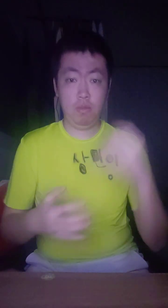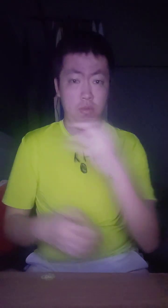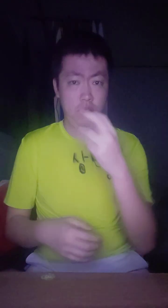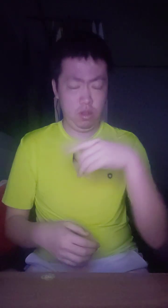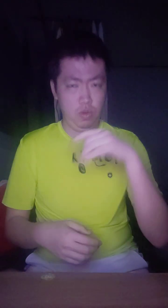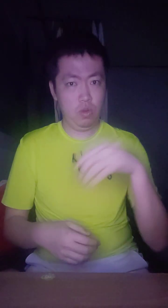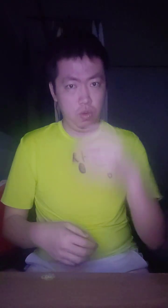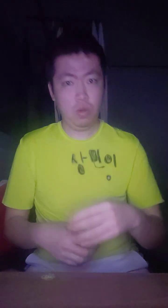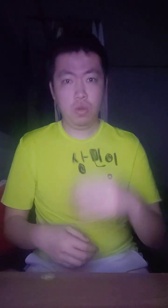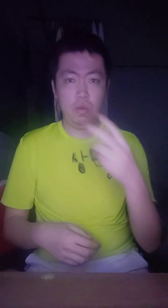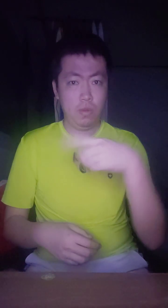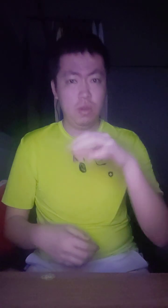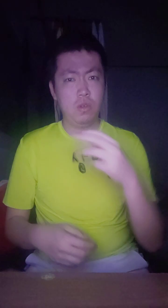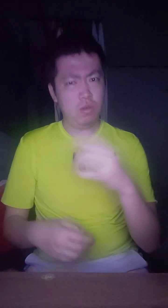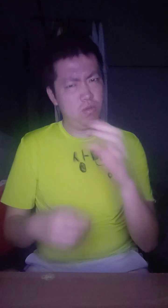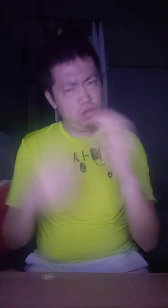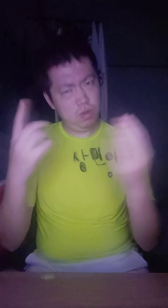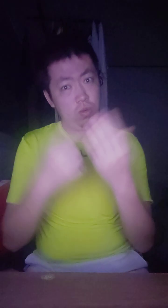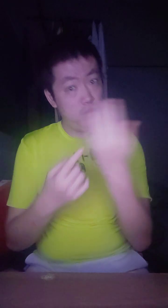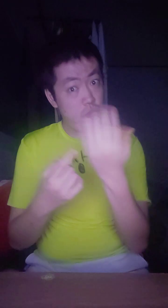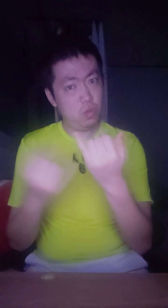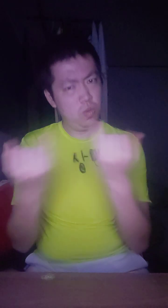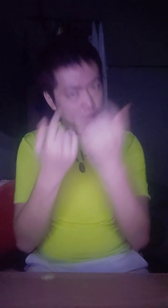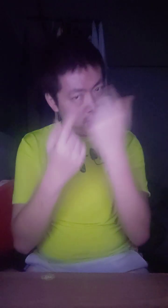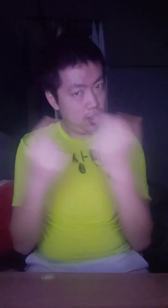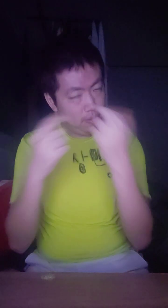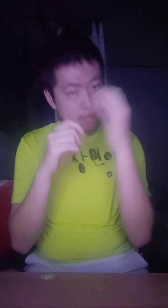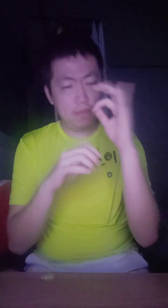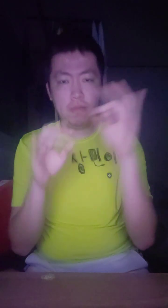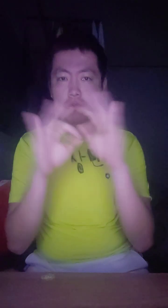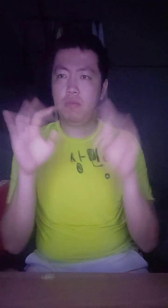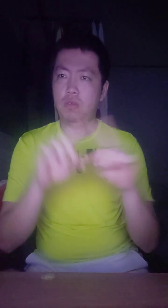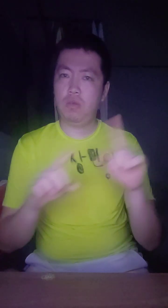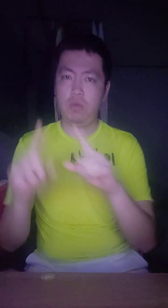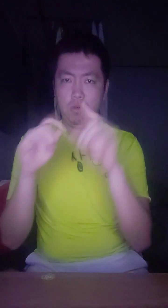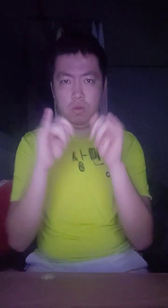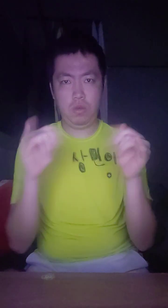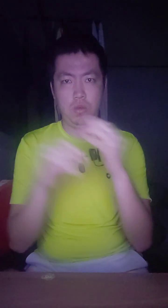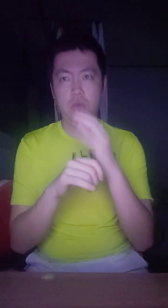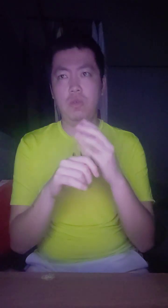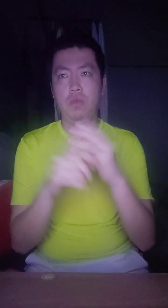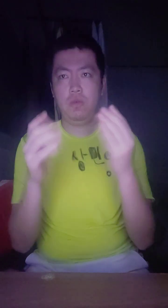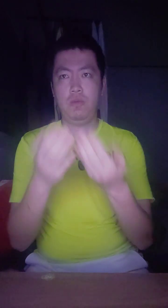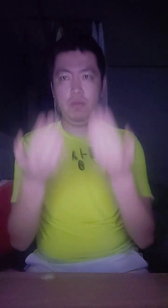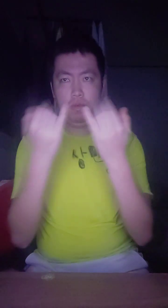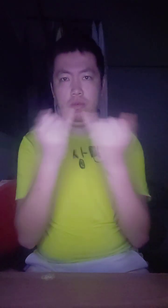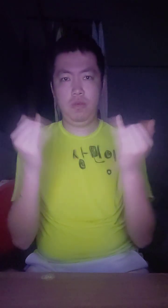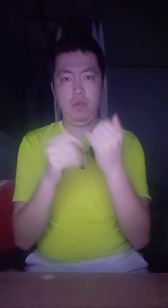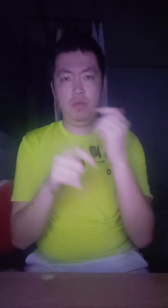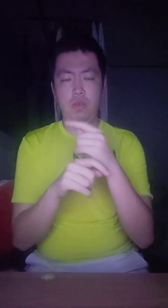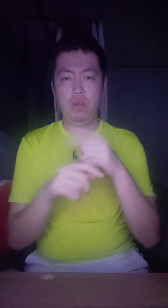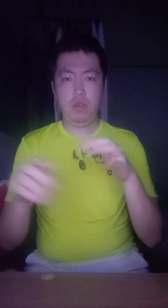예방하기 위해선 먼저 숨겨진 동기를 파악해 범행을 세부적으로 분류해야 한다는 목소리가 나옵니다. 최위지 기자의